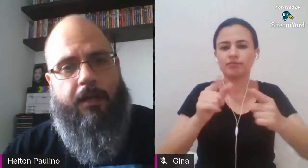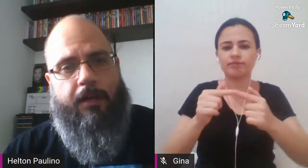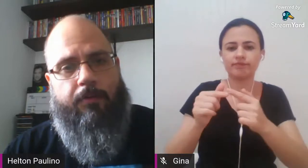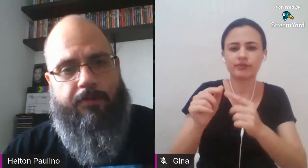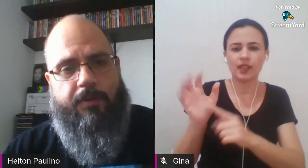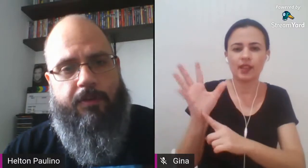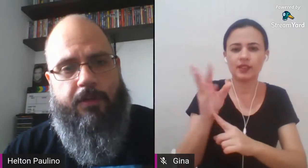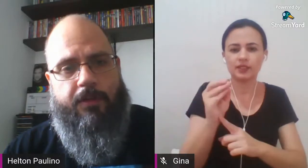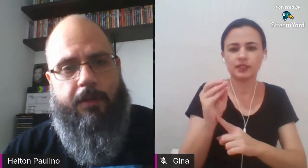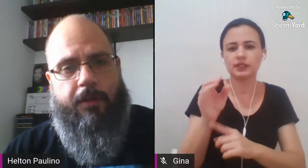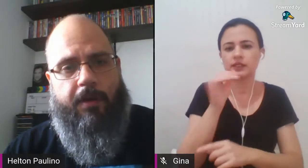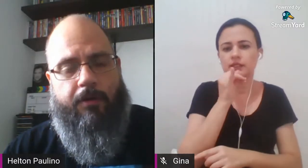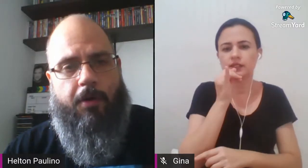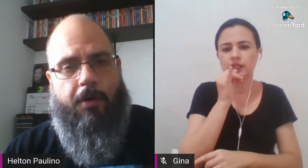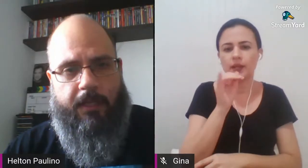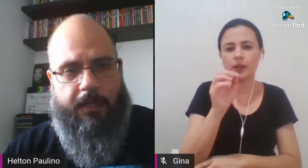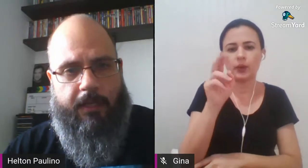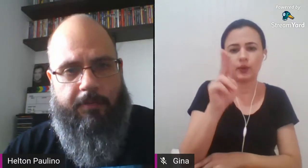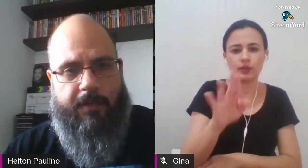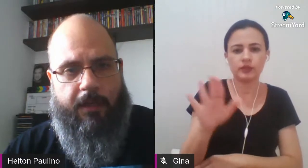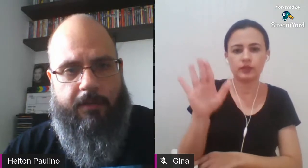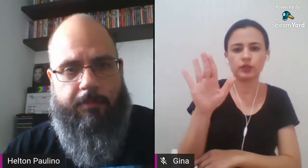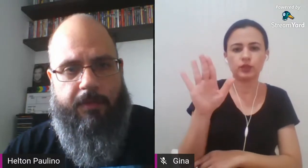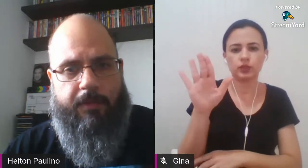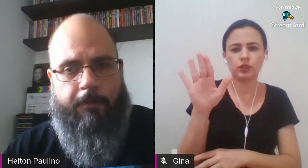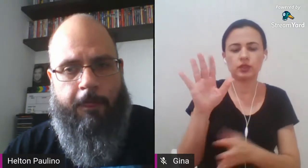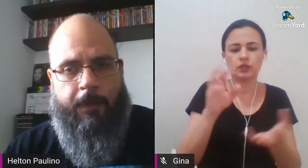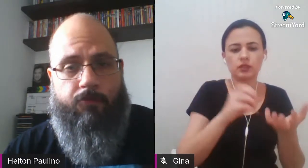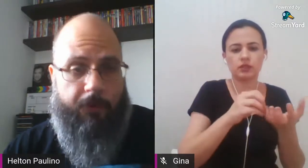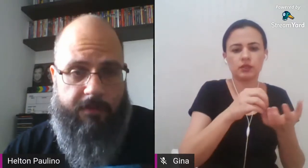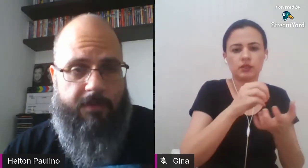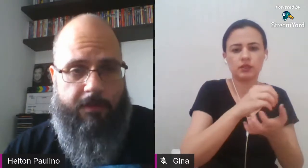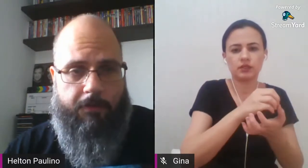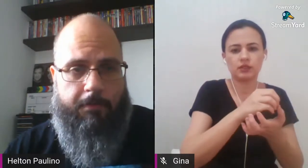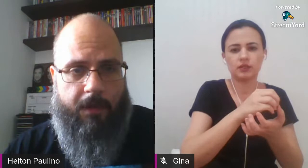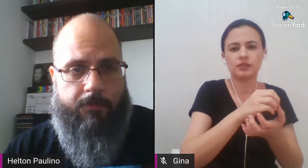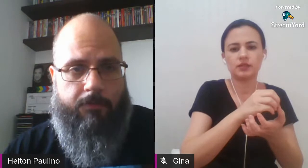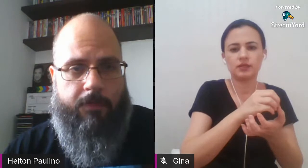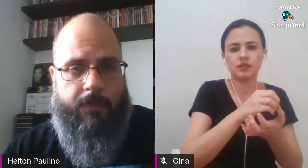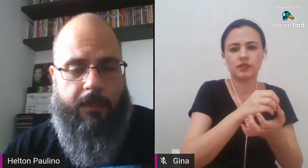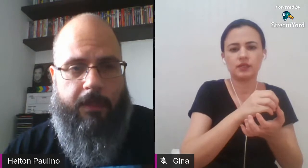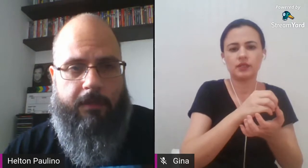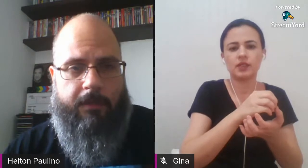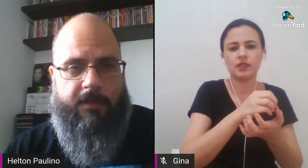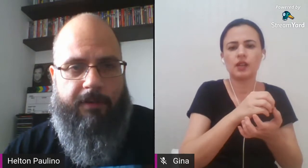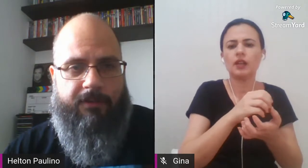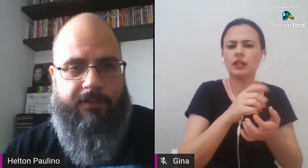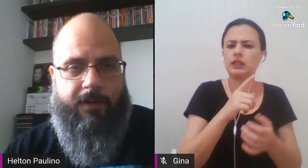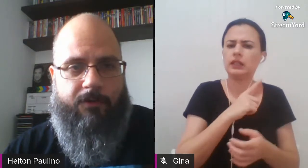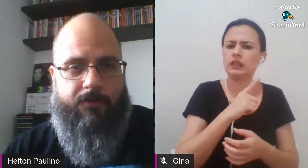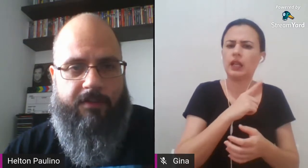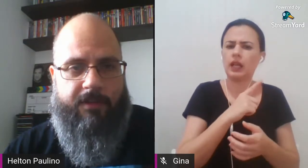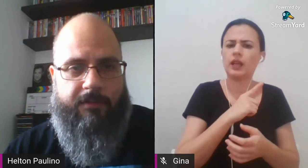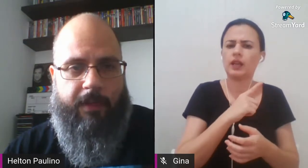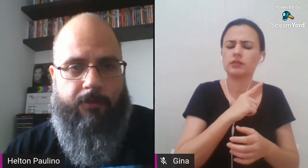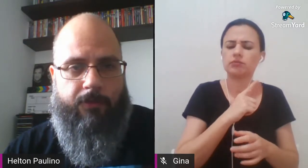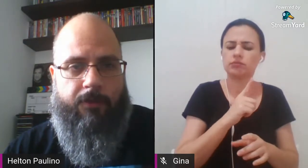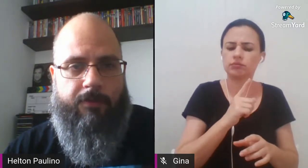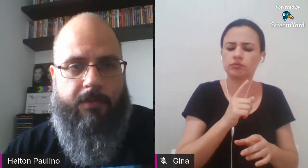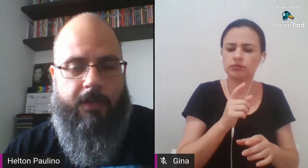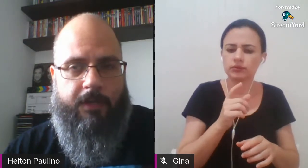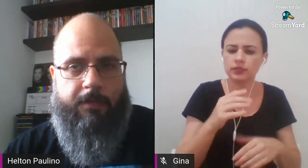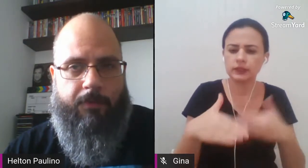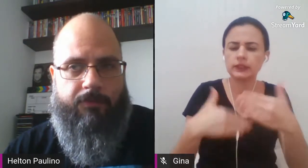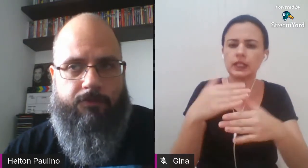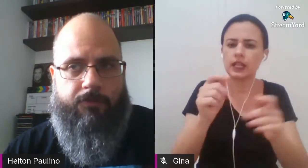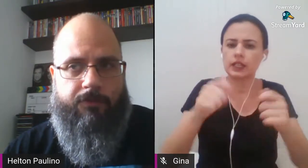da UFCG para com a Unidade Acadêmica de Arte e Mídia. Os potenciais são imensos, né? Sempre a gente fica conversando em